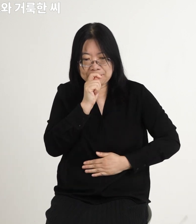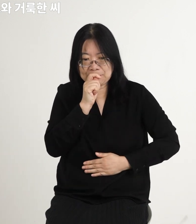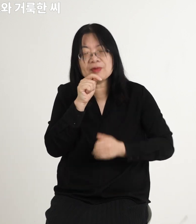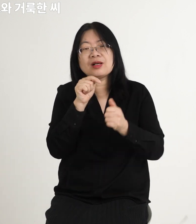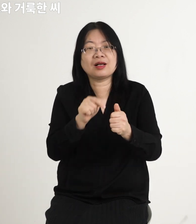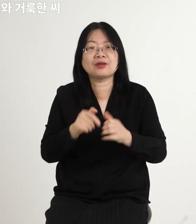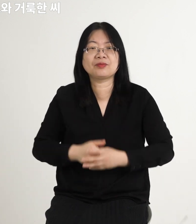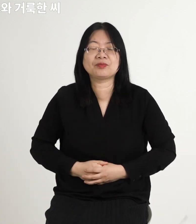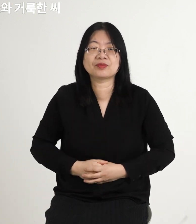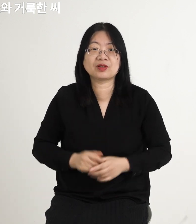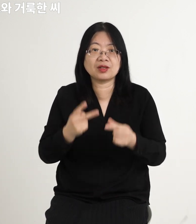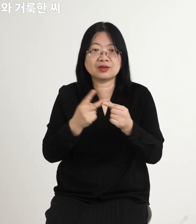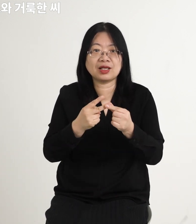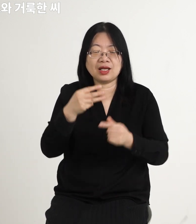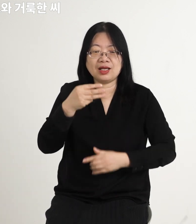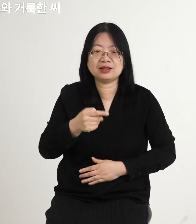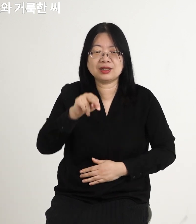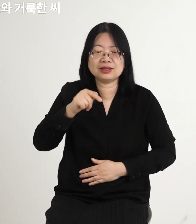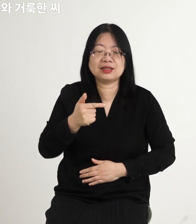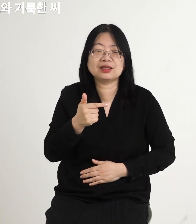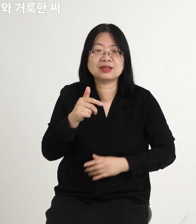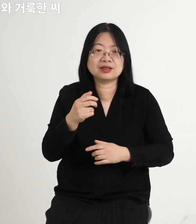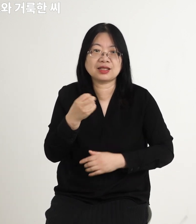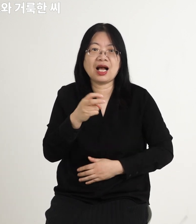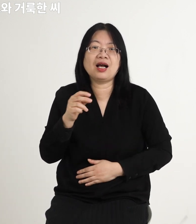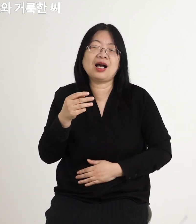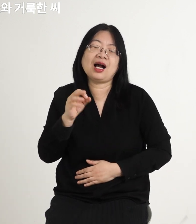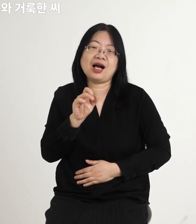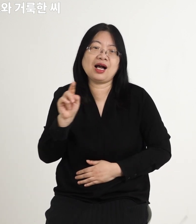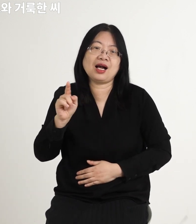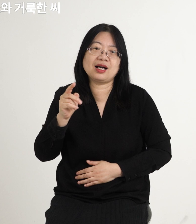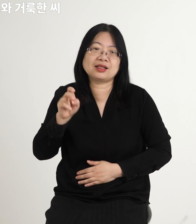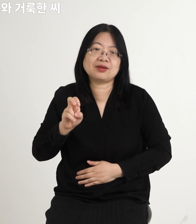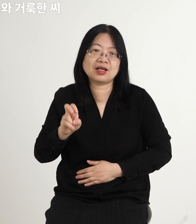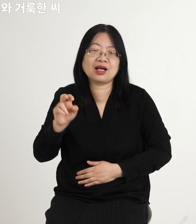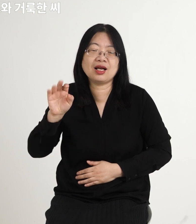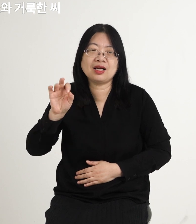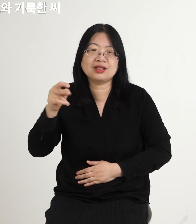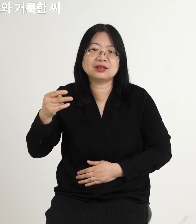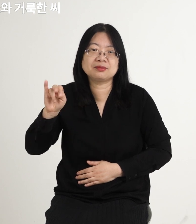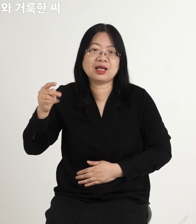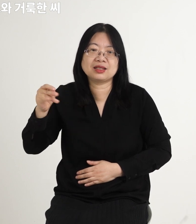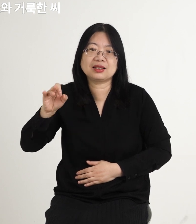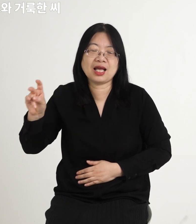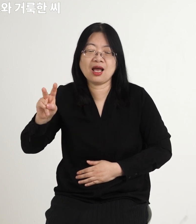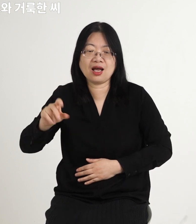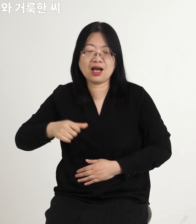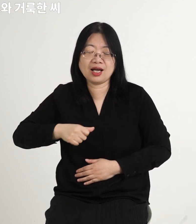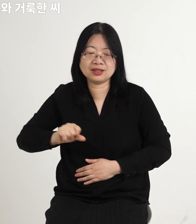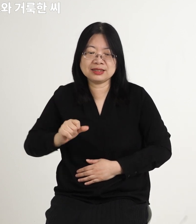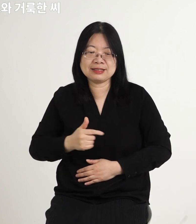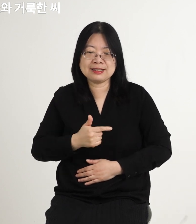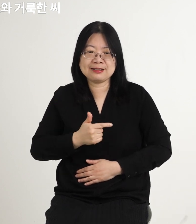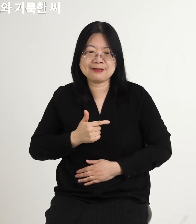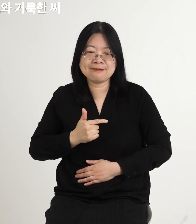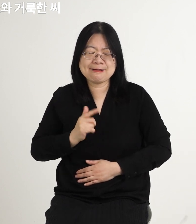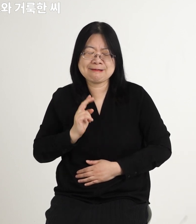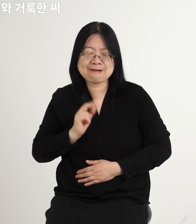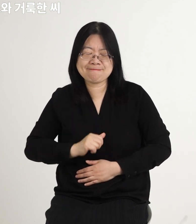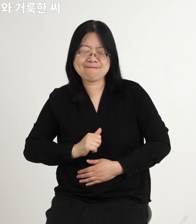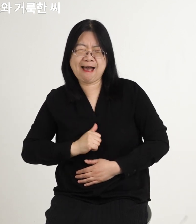보세요. 르신과 아람과 르말리아의 아들이 힘이 노할지라도